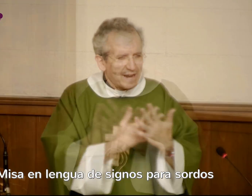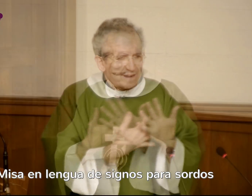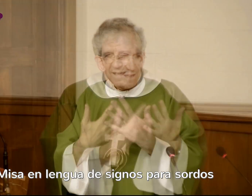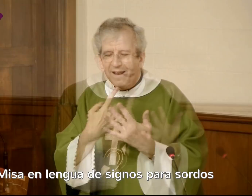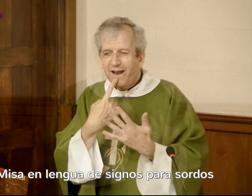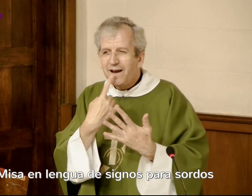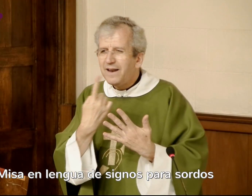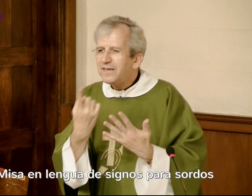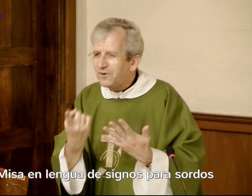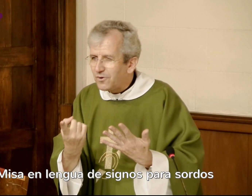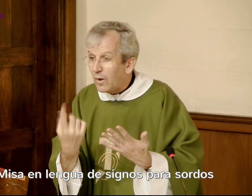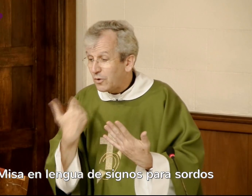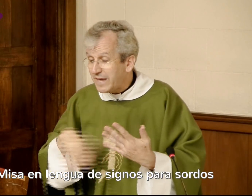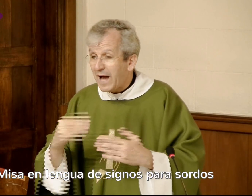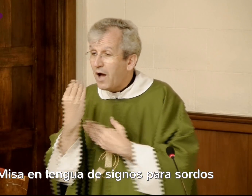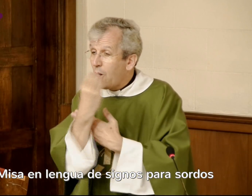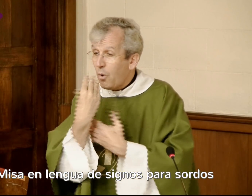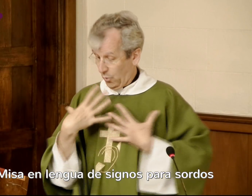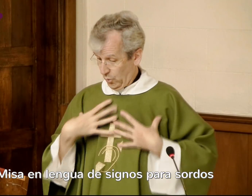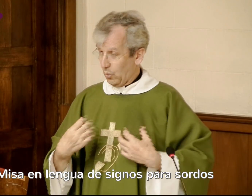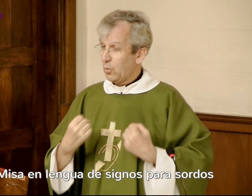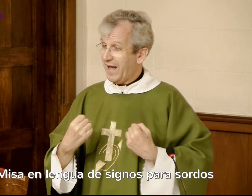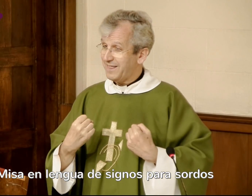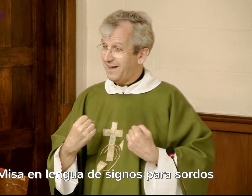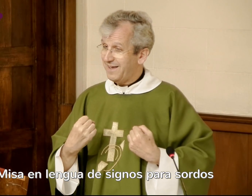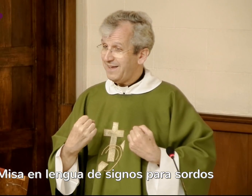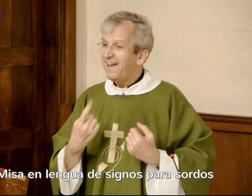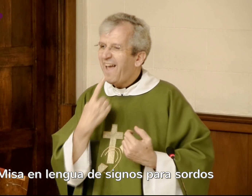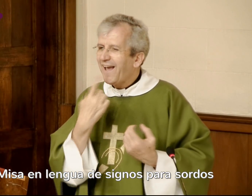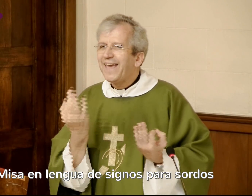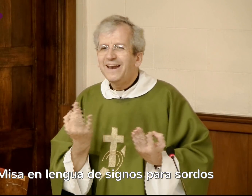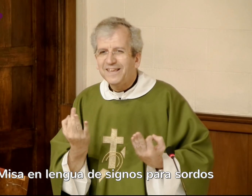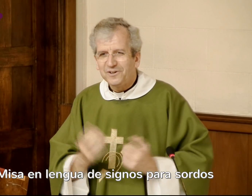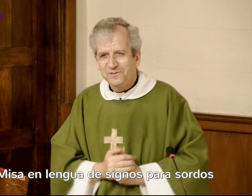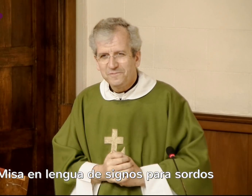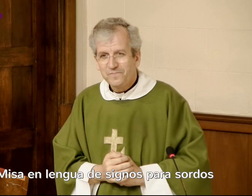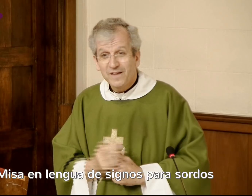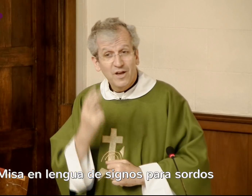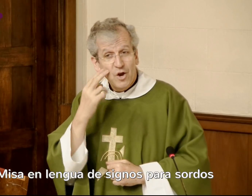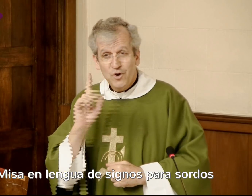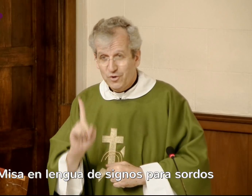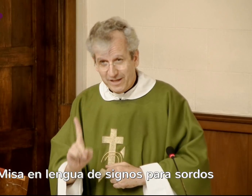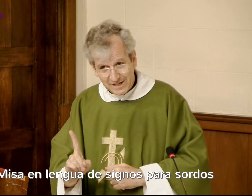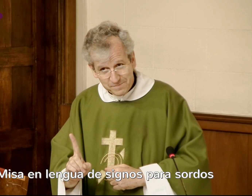sangre? Le dijo, cuando ya curada, ¿qué le dijo? No tengas